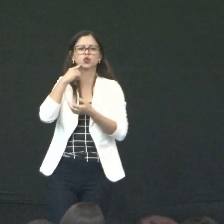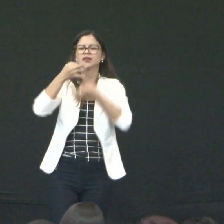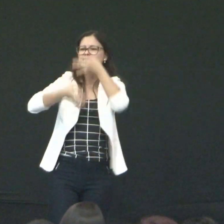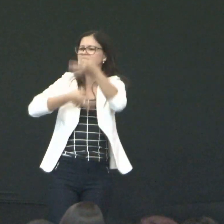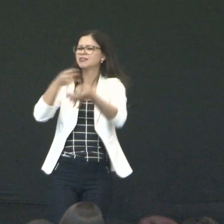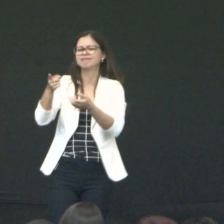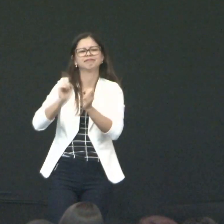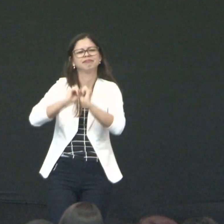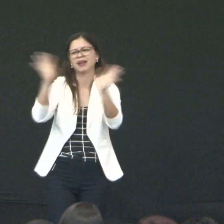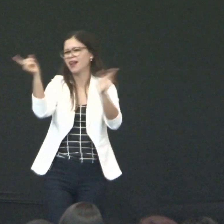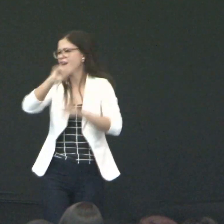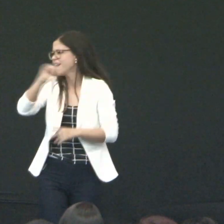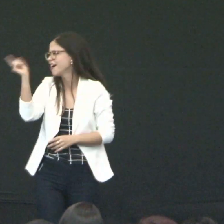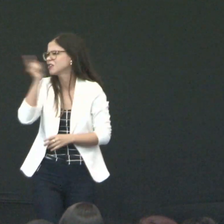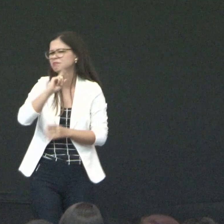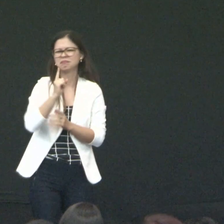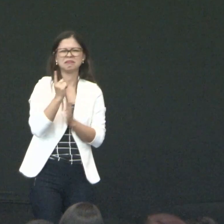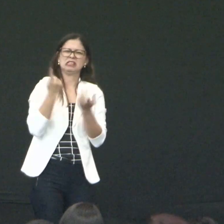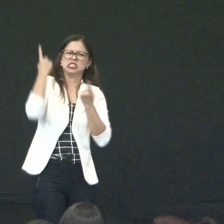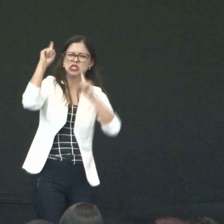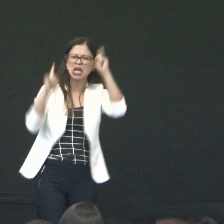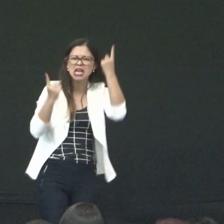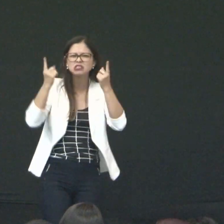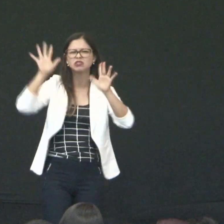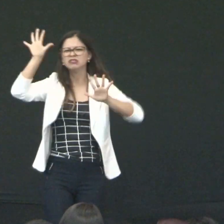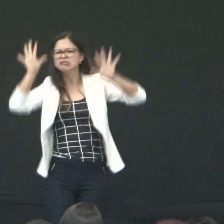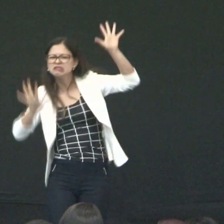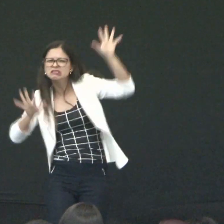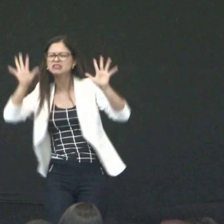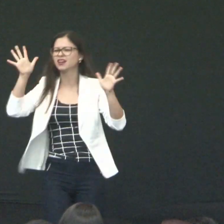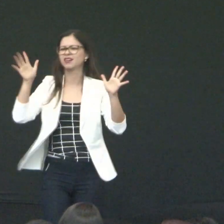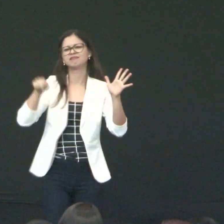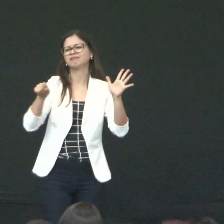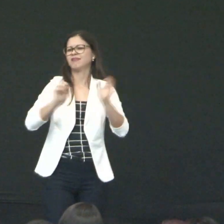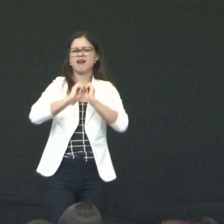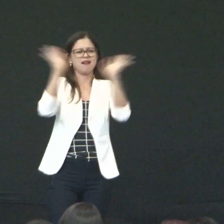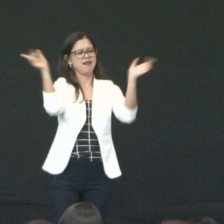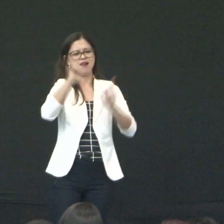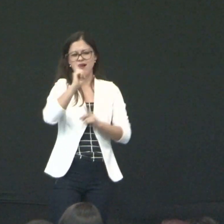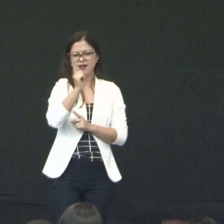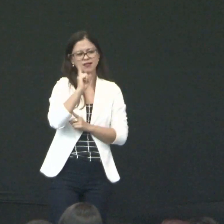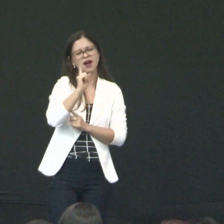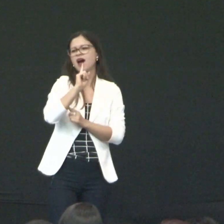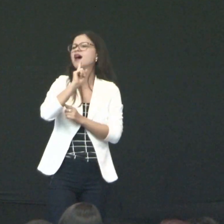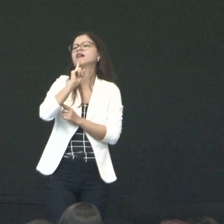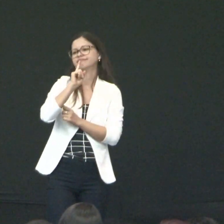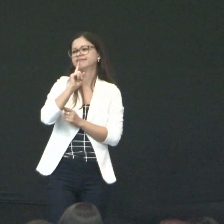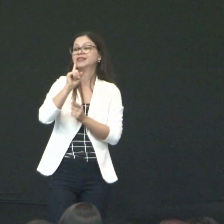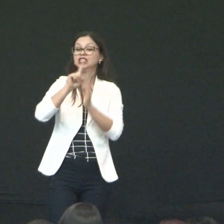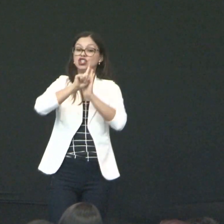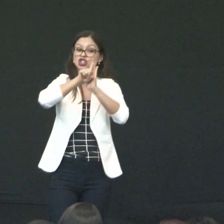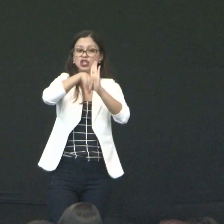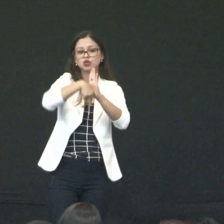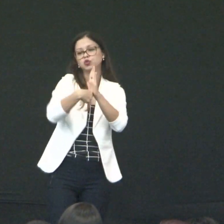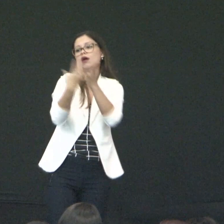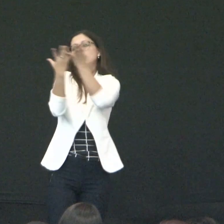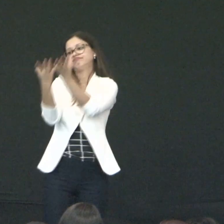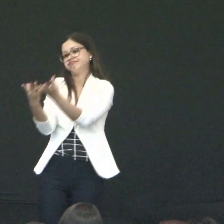gestos. Só que houve baixa aceitação por ter se utilizado dessa terminologia que fazia referência